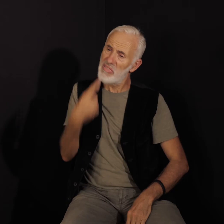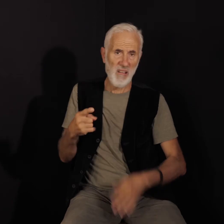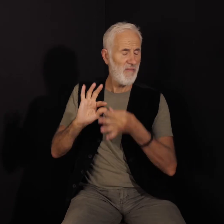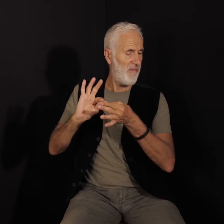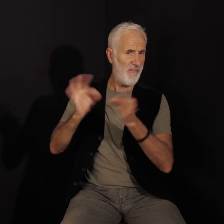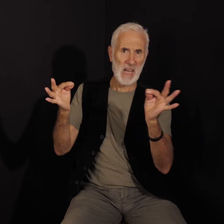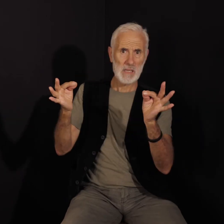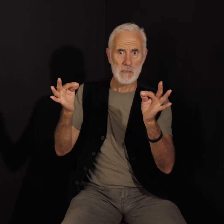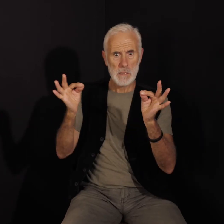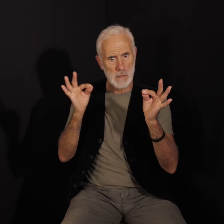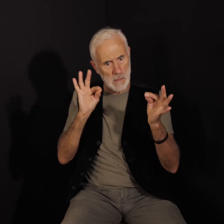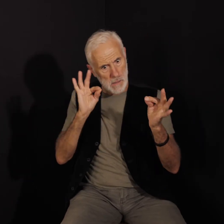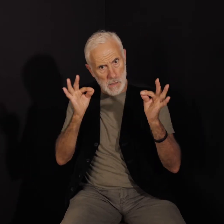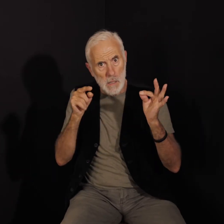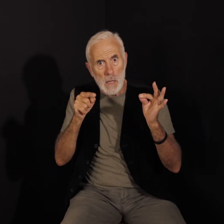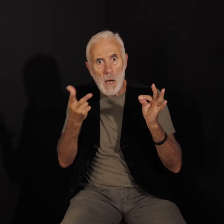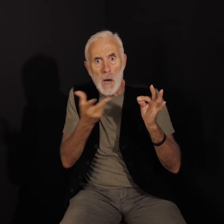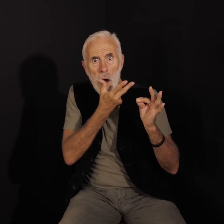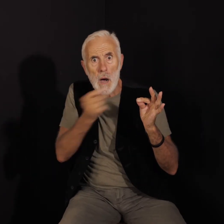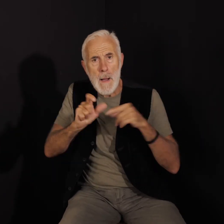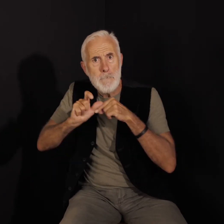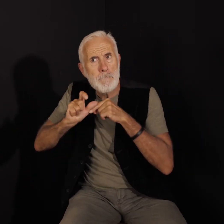pour beaucoup d'autres êtres humains.